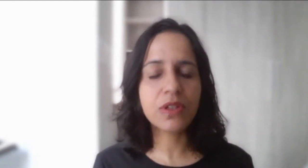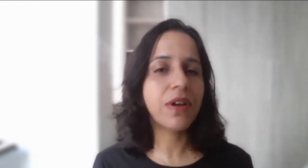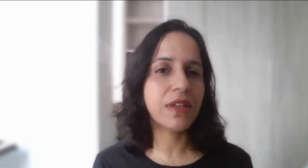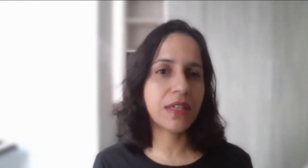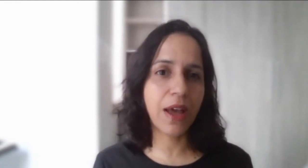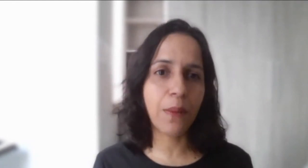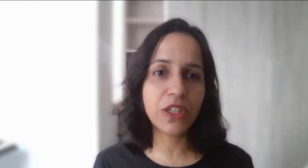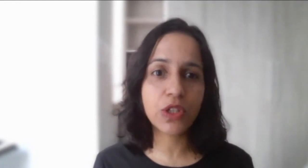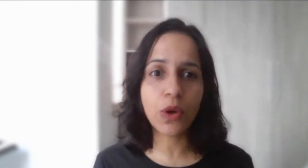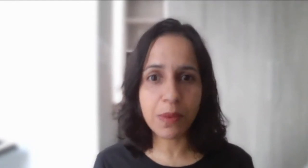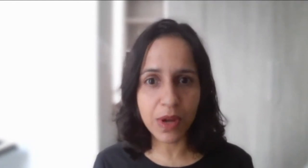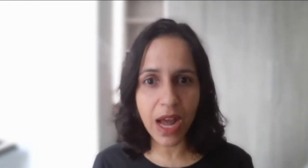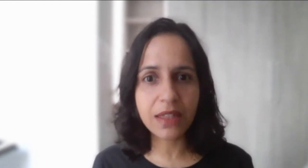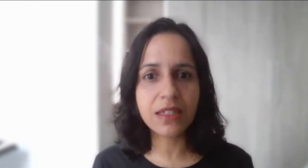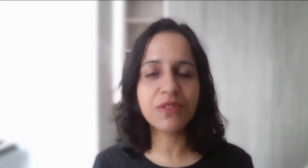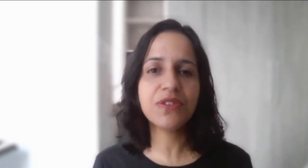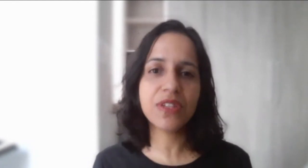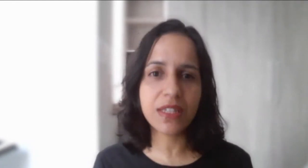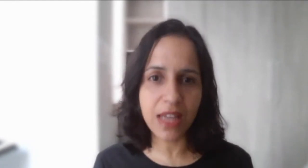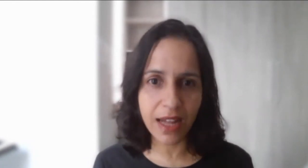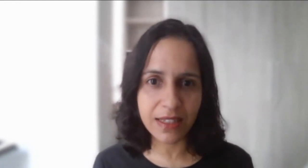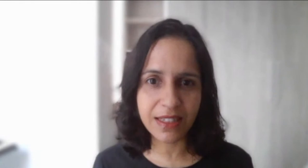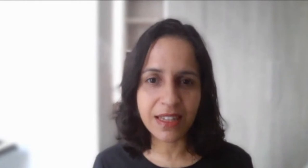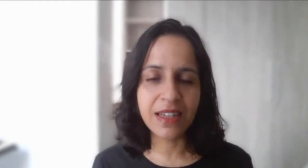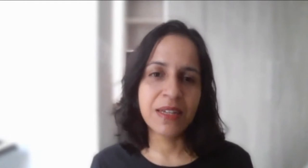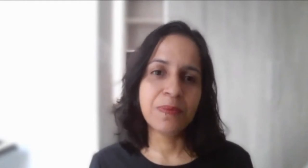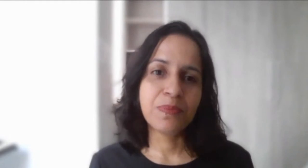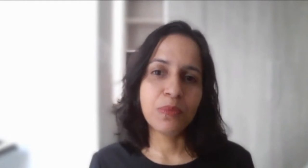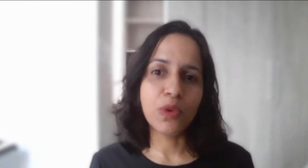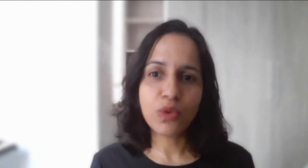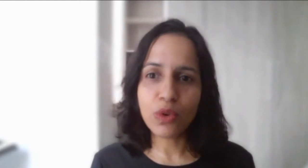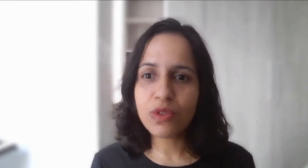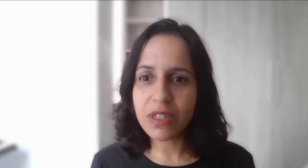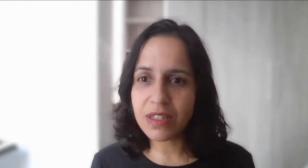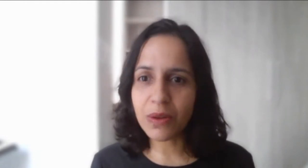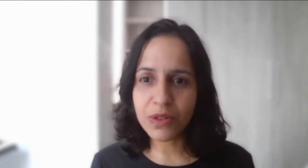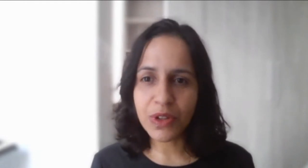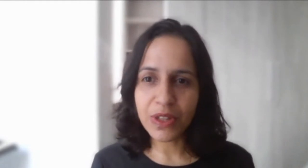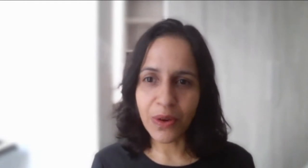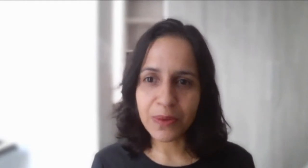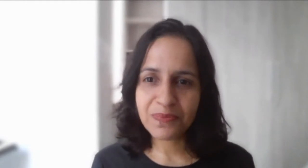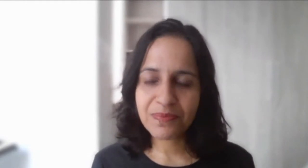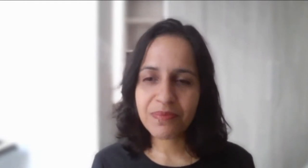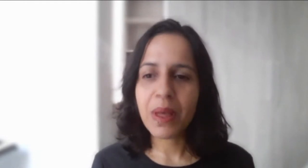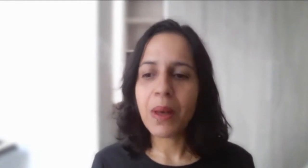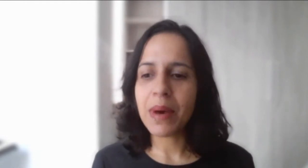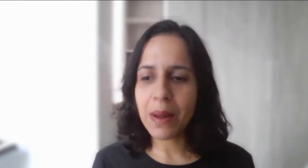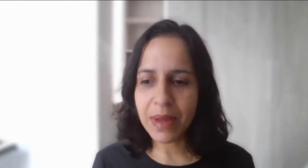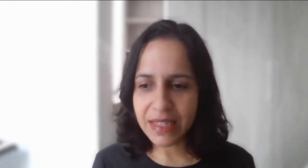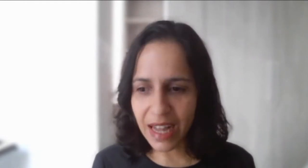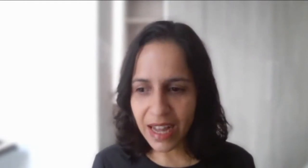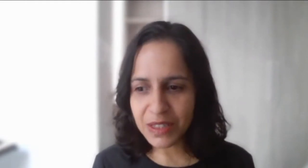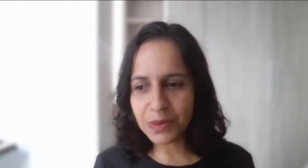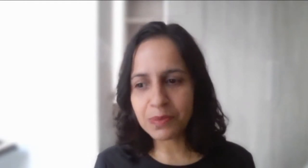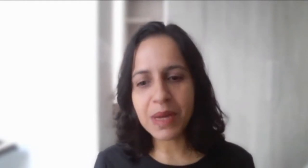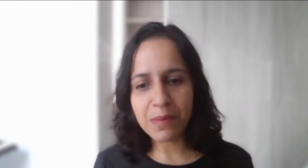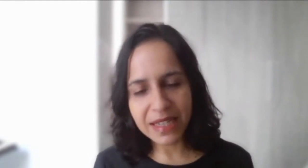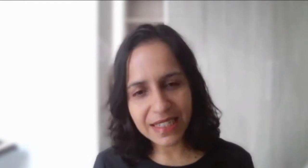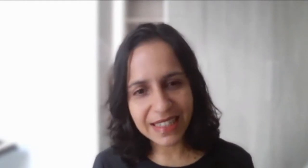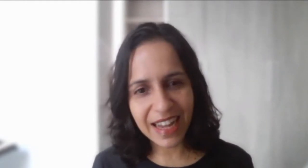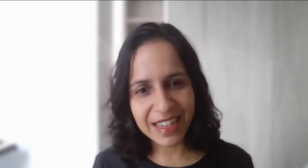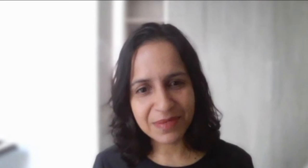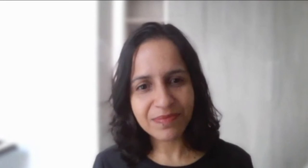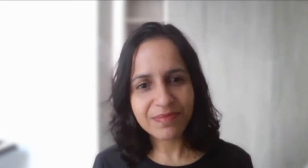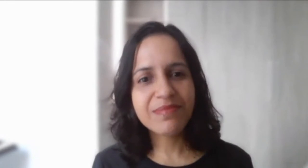né, possam ser realmente comemoradas e vivenciadas por todos que estão ao seu redor. Parabéns, Alisson,